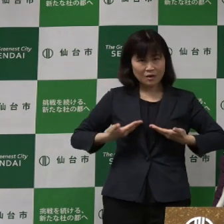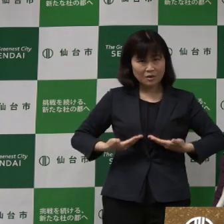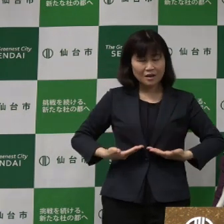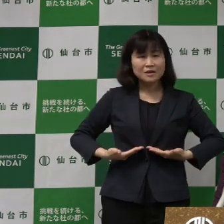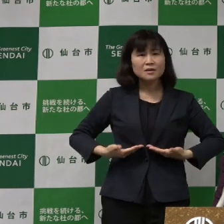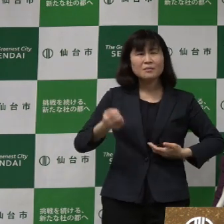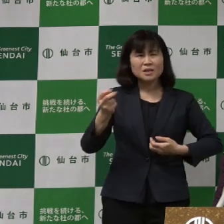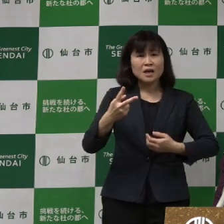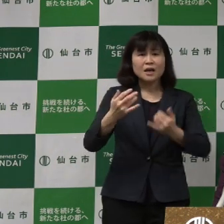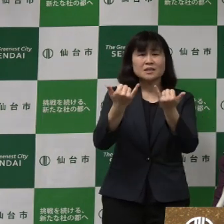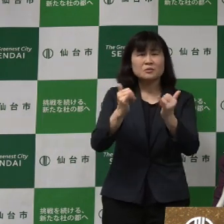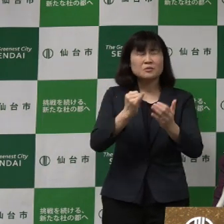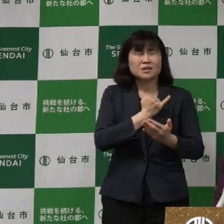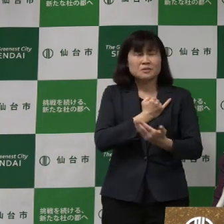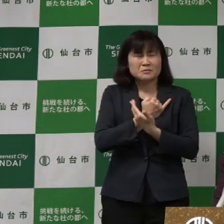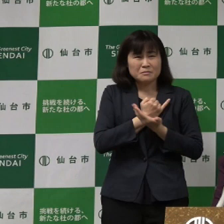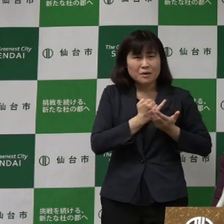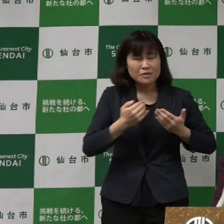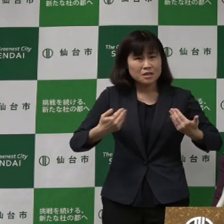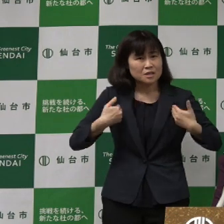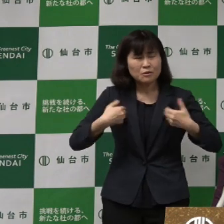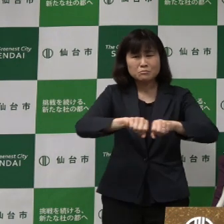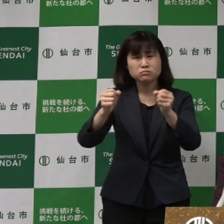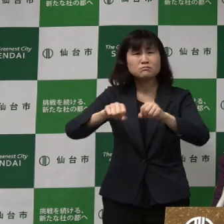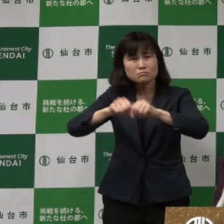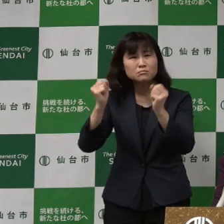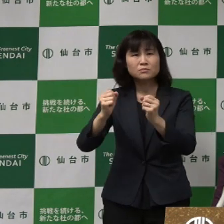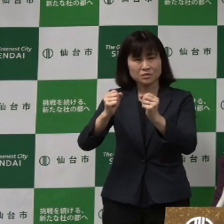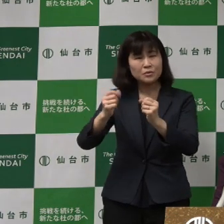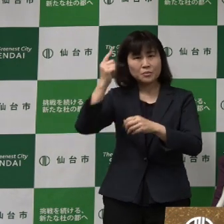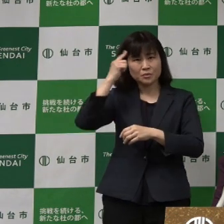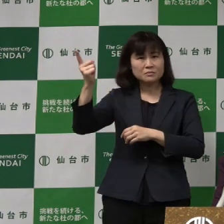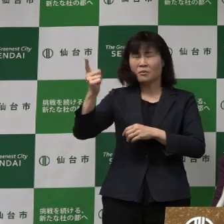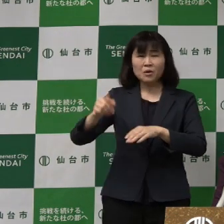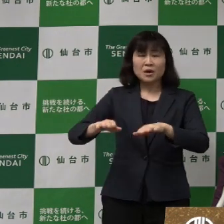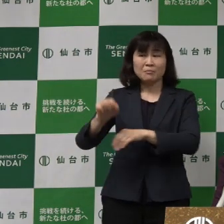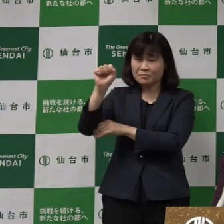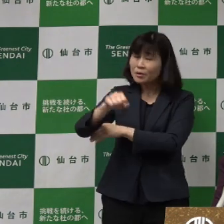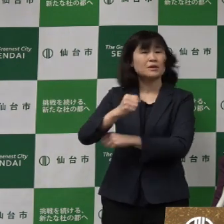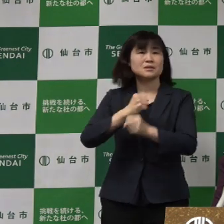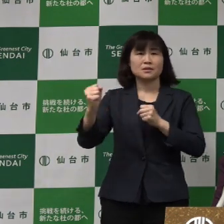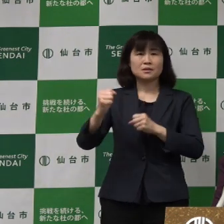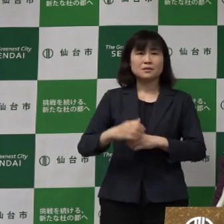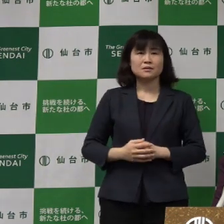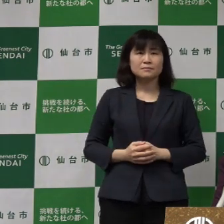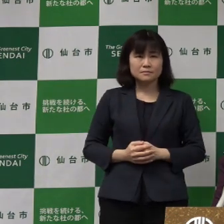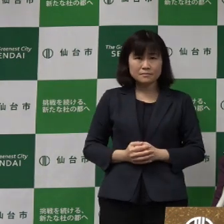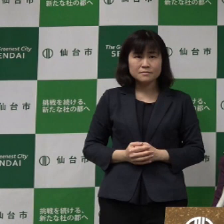を大きく損なう事案でして、決して許されないというふうに思っております